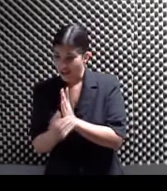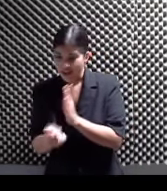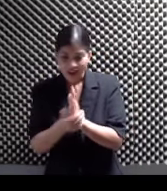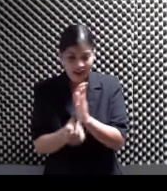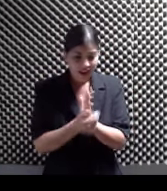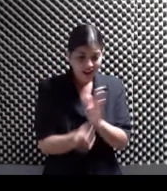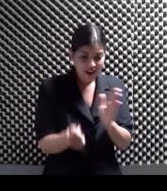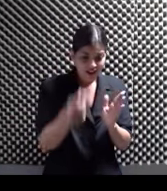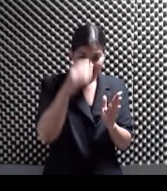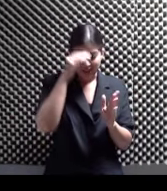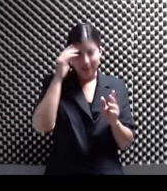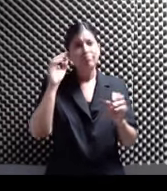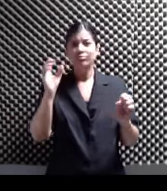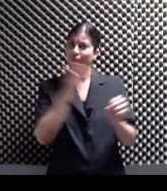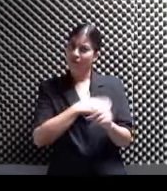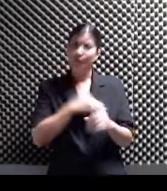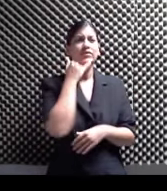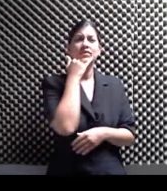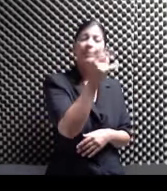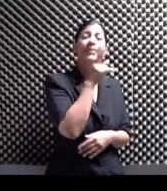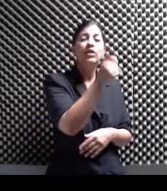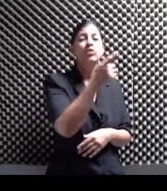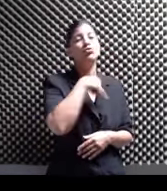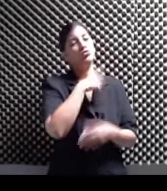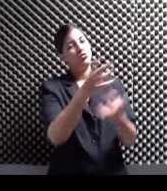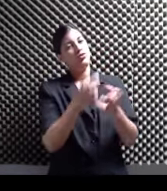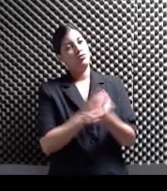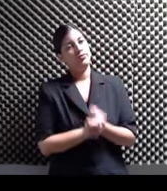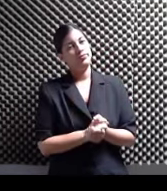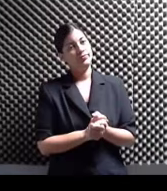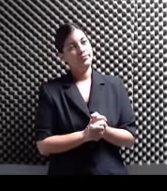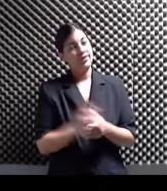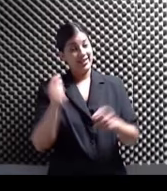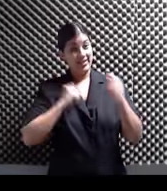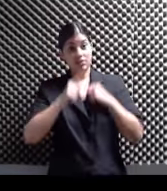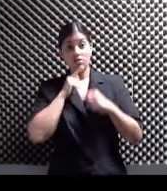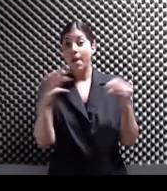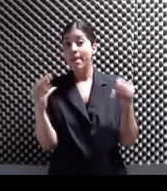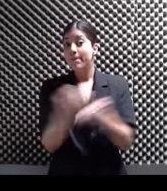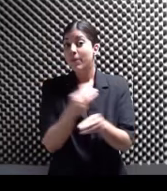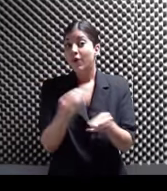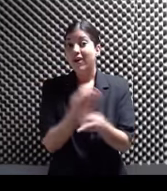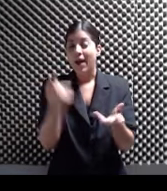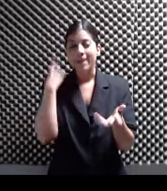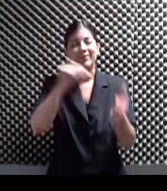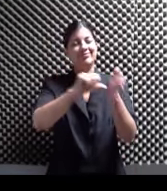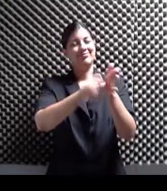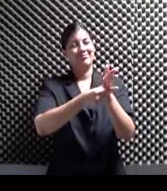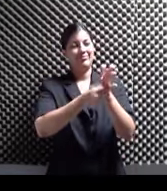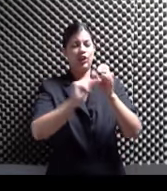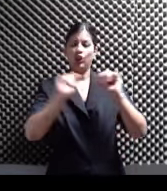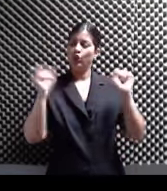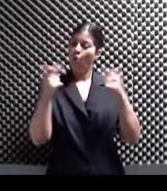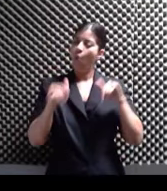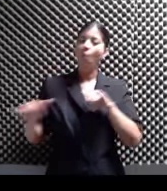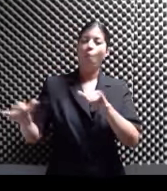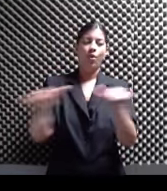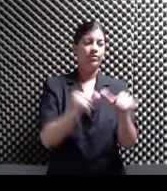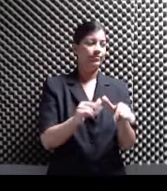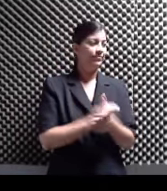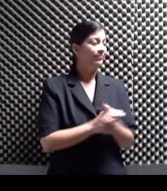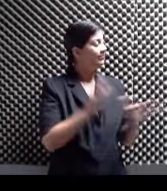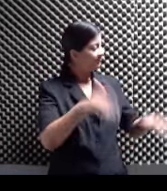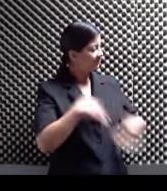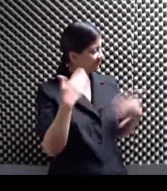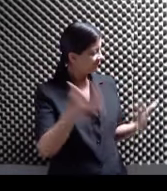siempre hay grandes producciones. Claro. Llame, que eso es lo que nosotros queremos. El teatro está de moda, está para resaltarlo a todos por igual. Excelente. Así que